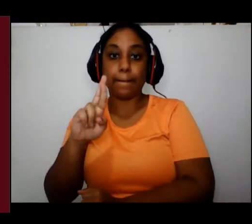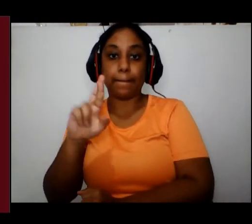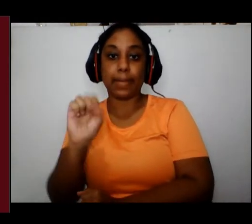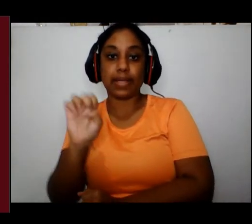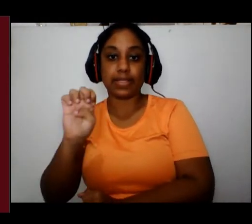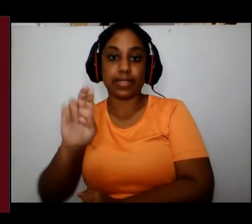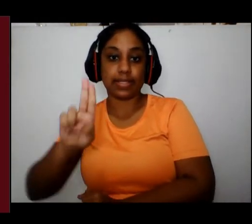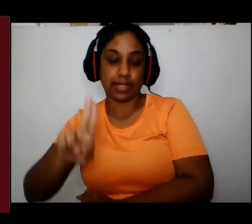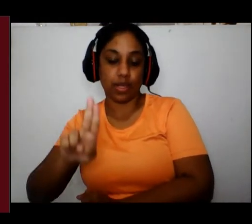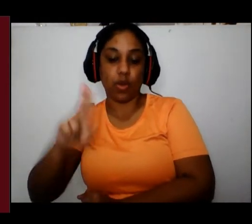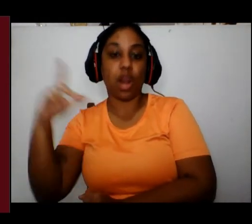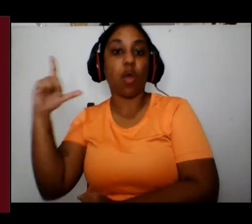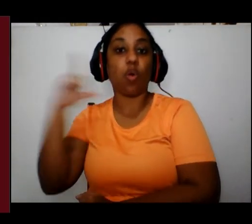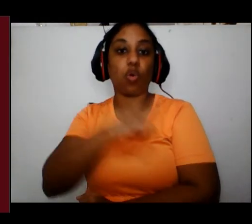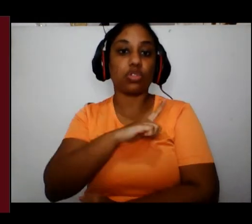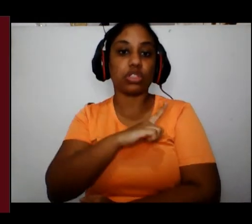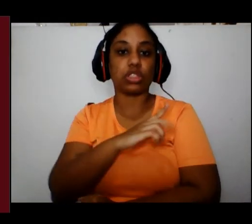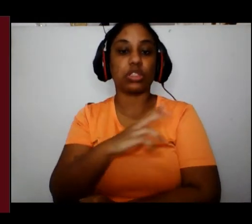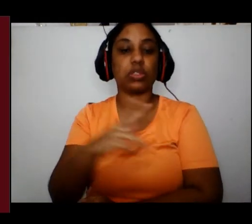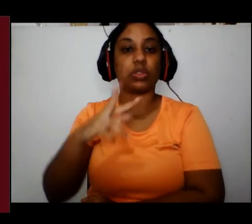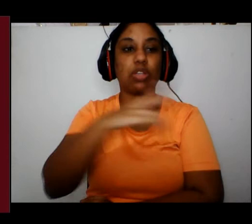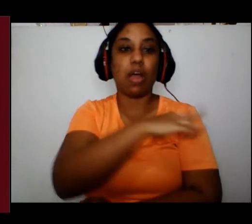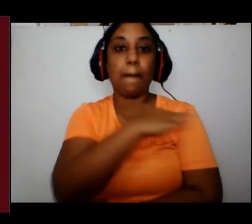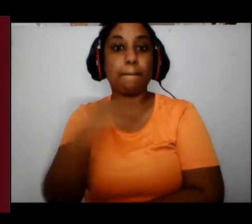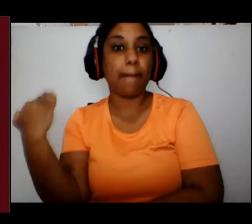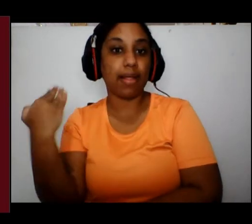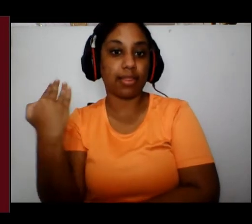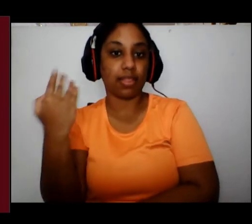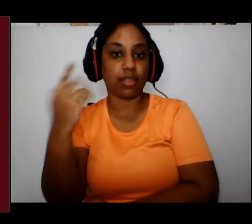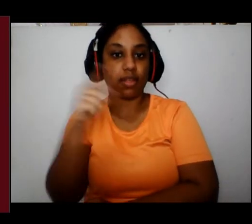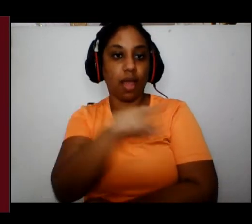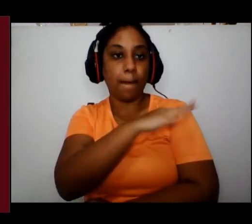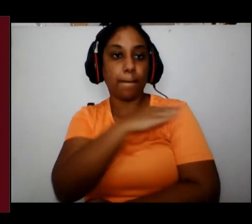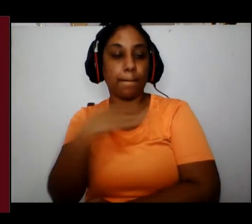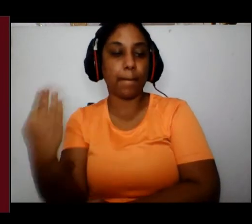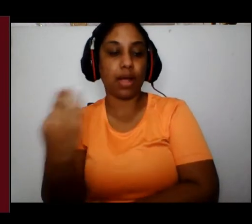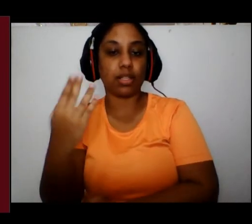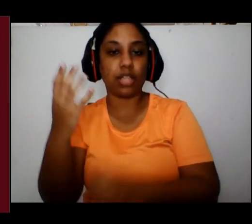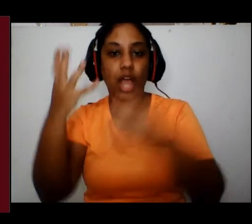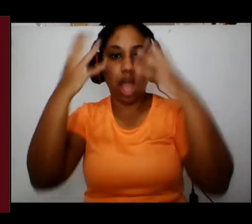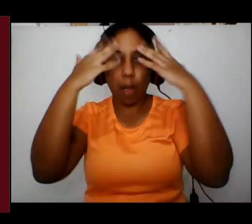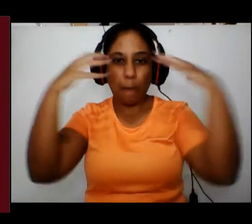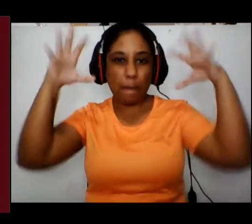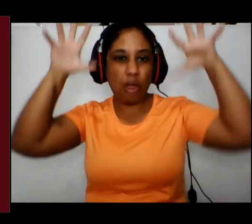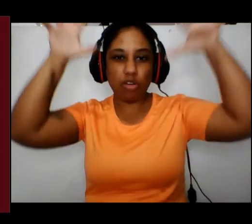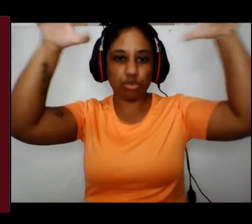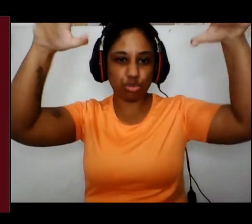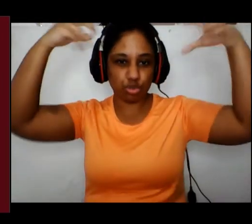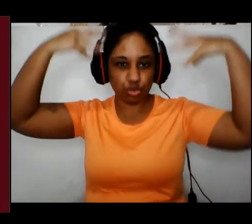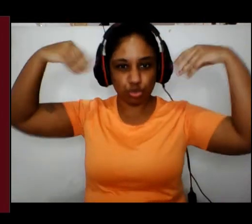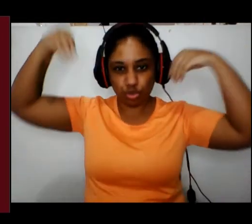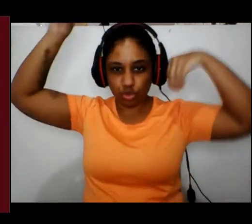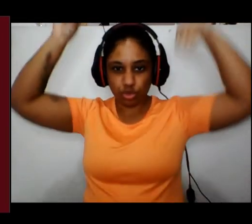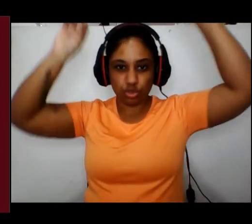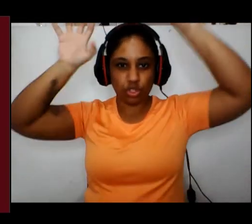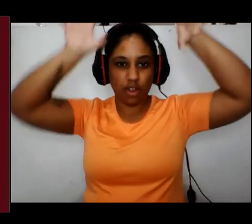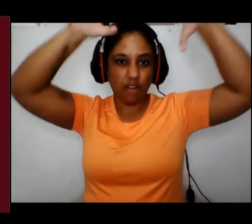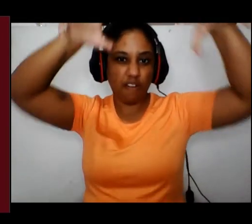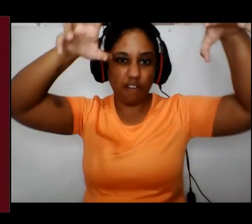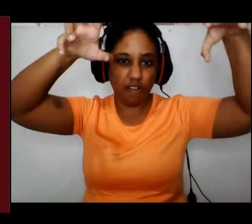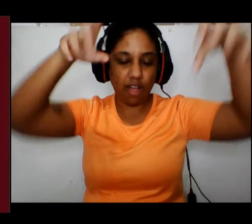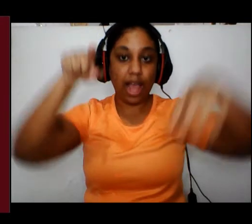cabelos de cobra. E todas as vezes que alguém olha para ela diretamente, para os olhos dela, essa pessoa é transformada em pedra.